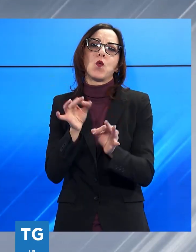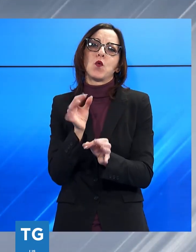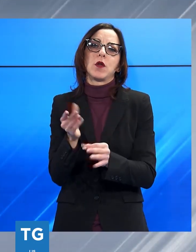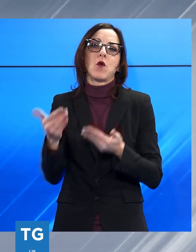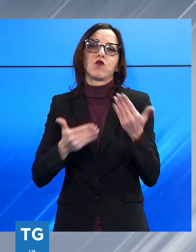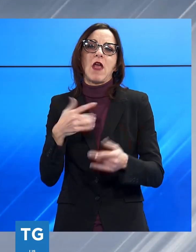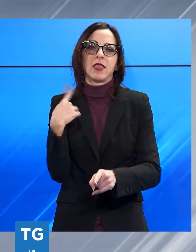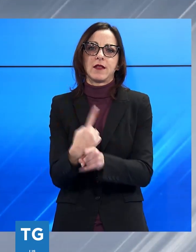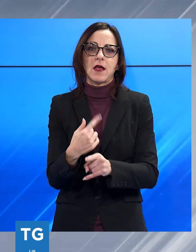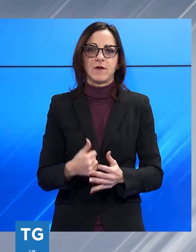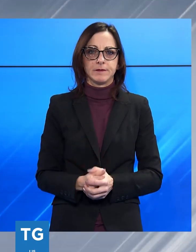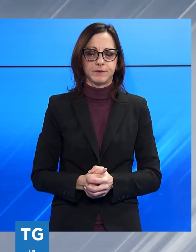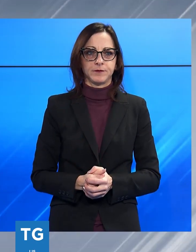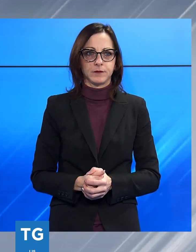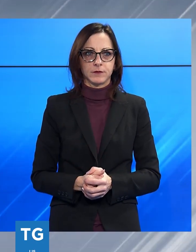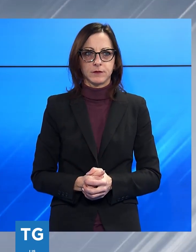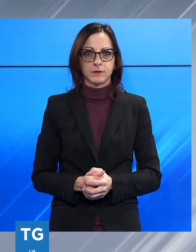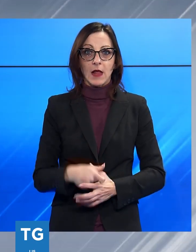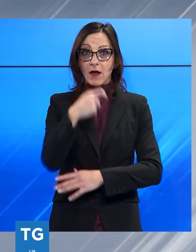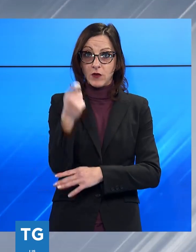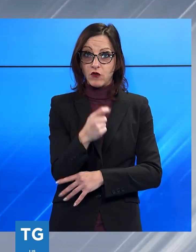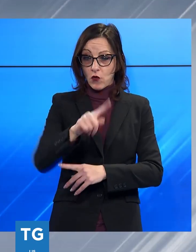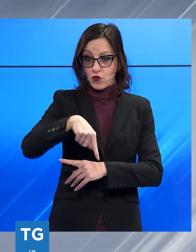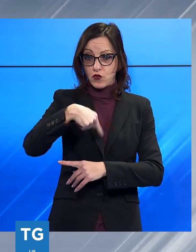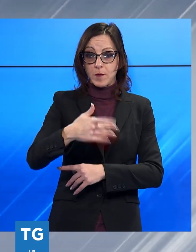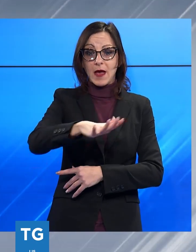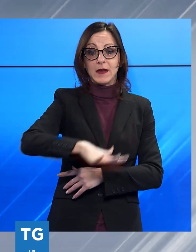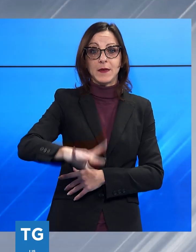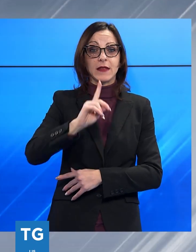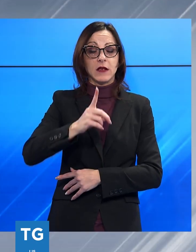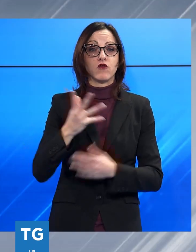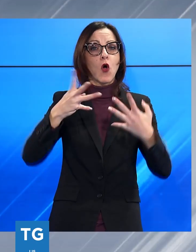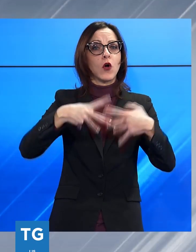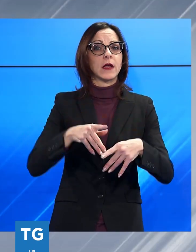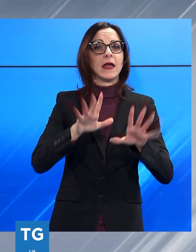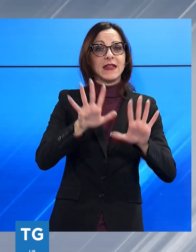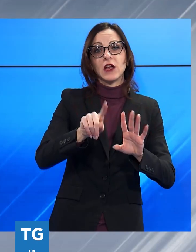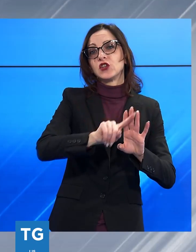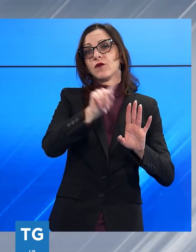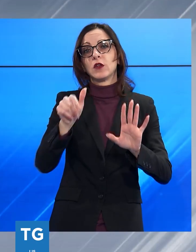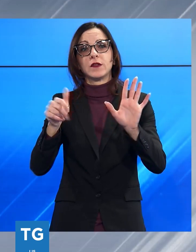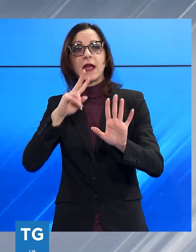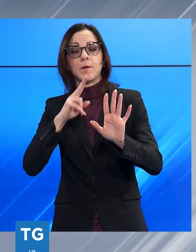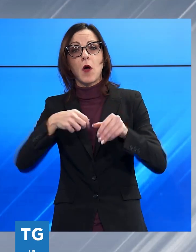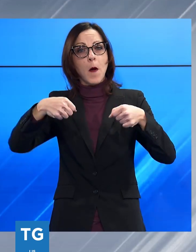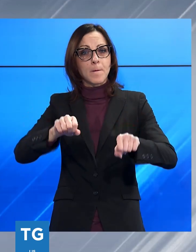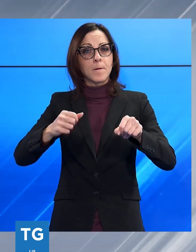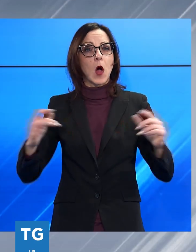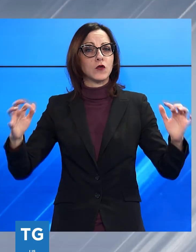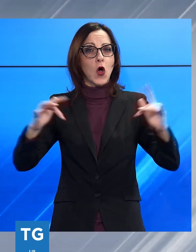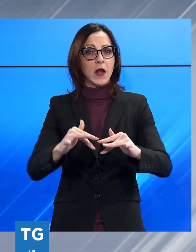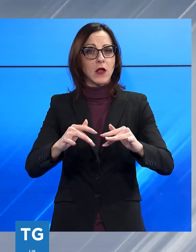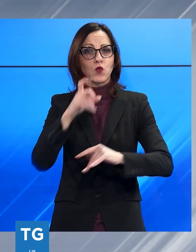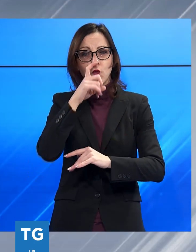e Vigili del Fuoco organizzeranno domani in piazza del Giglio dalle 10 alle 18 un motoraduno è una befana